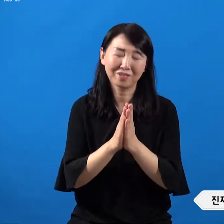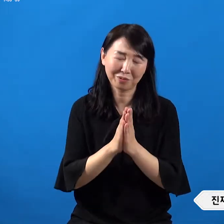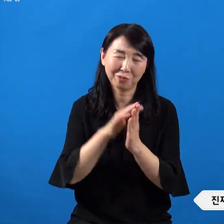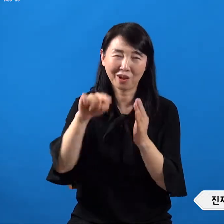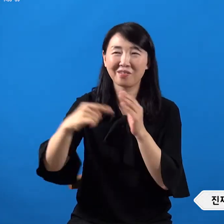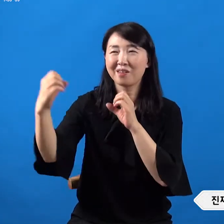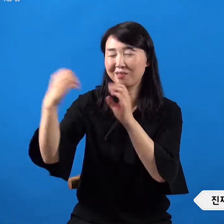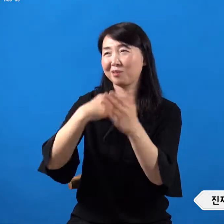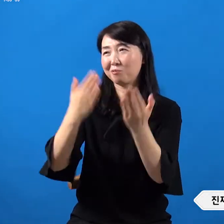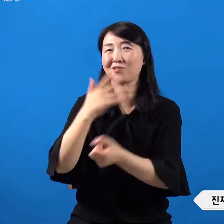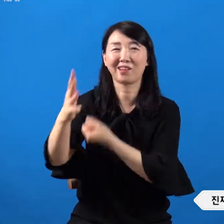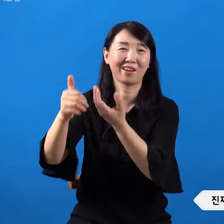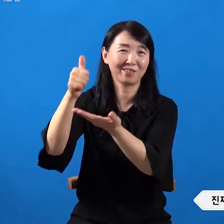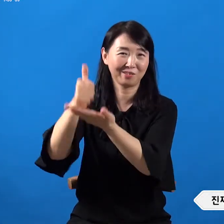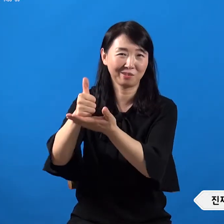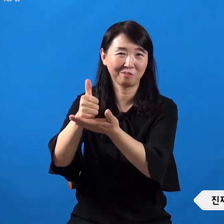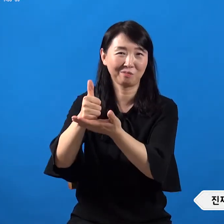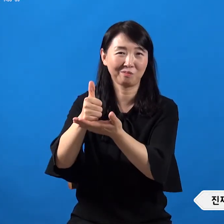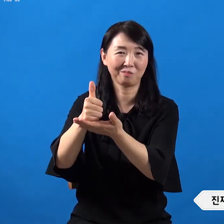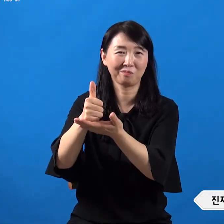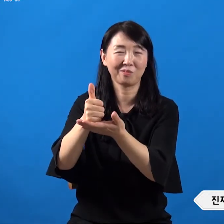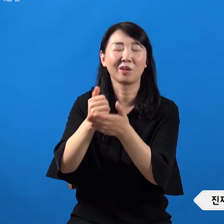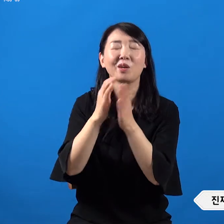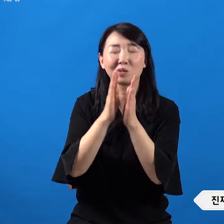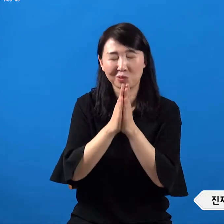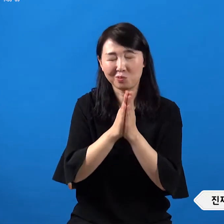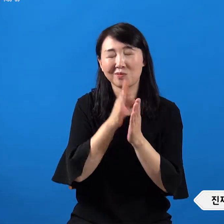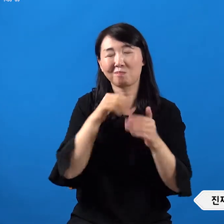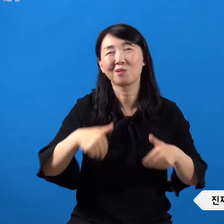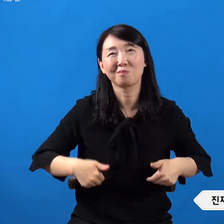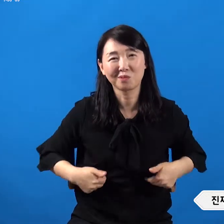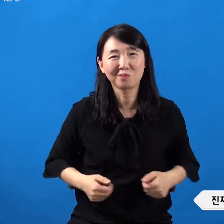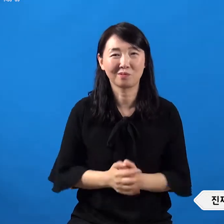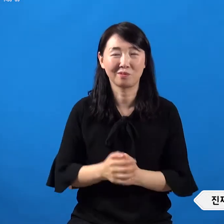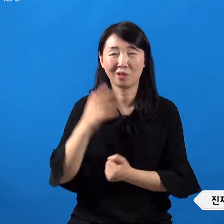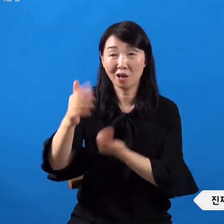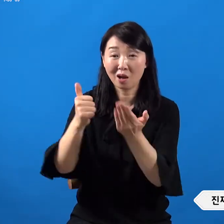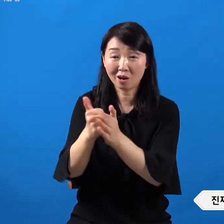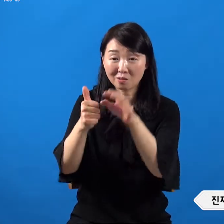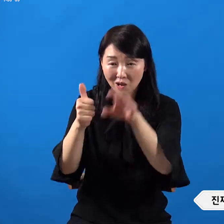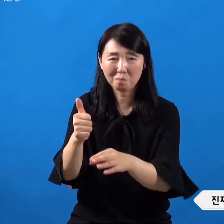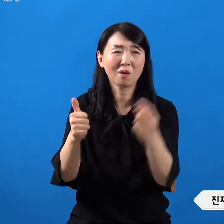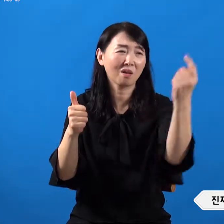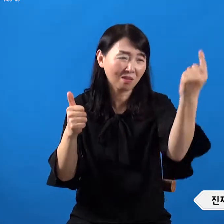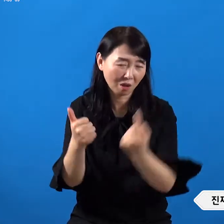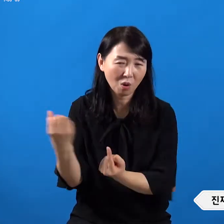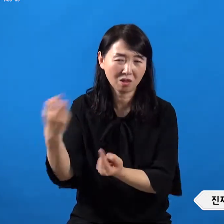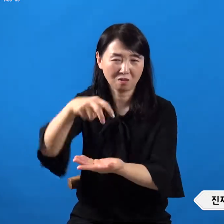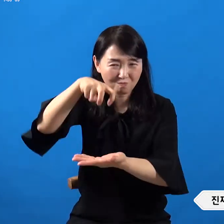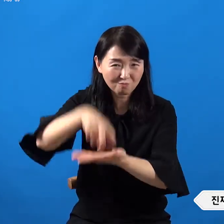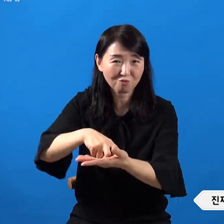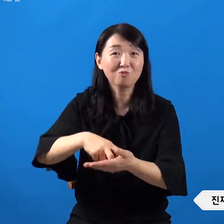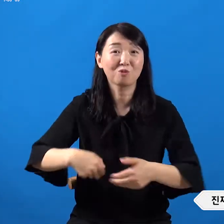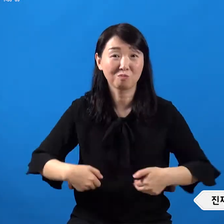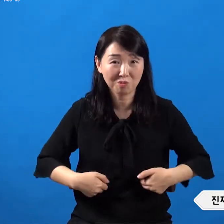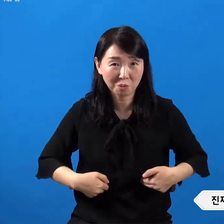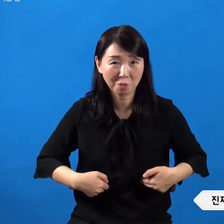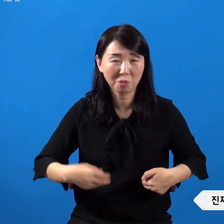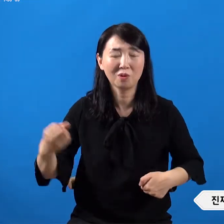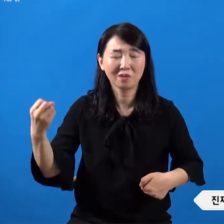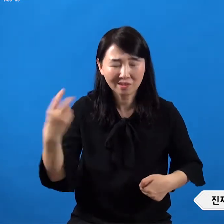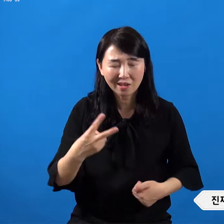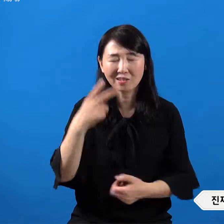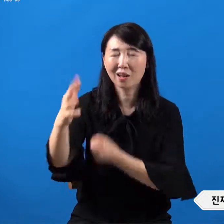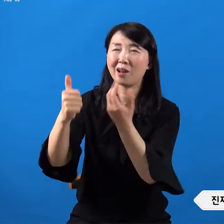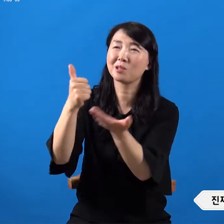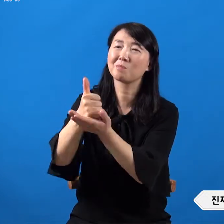가운데 응답하시는 하나님, 기도해야 합니다. 하나님 앞에 나와 다시 무릎을 꿇습니다.